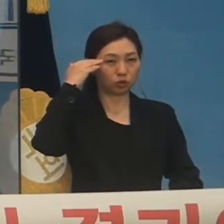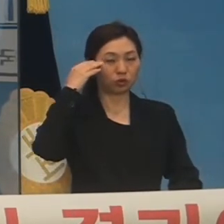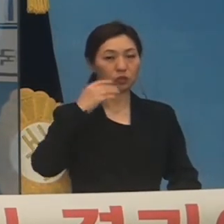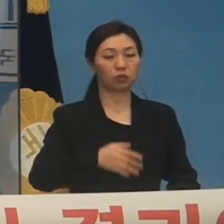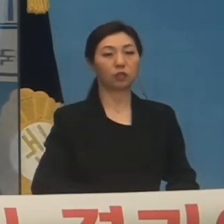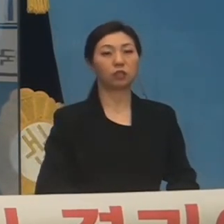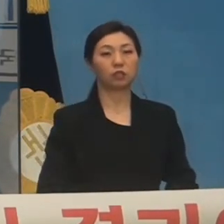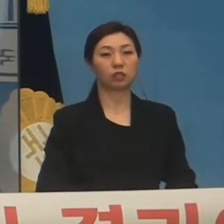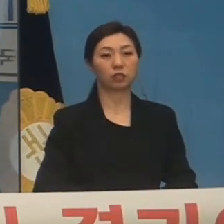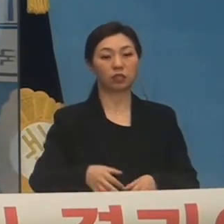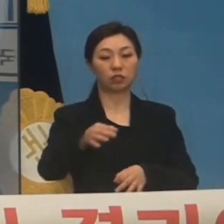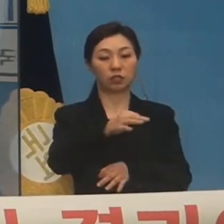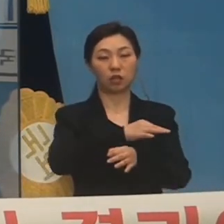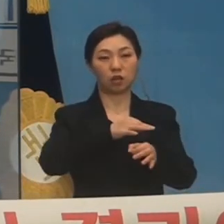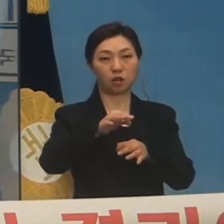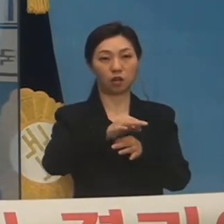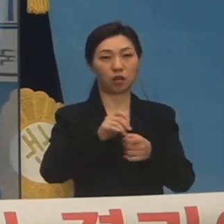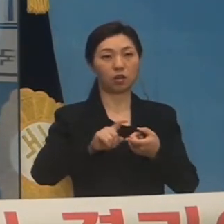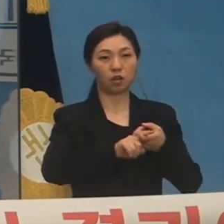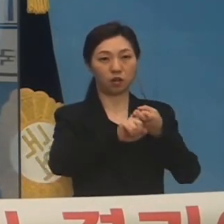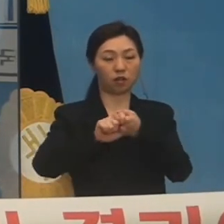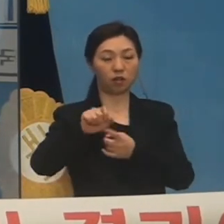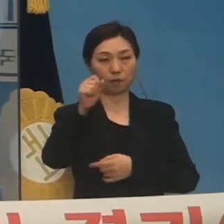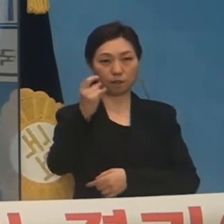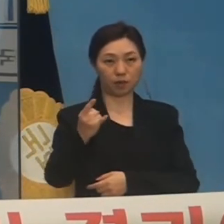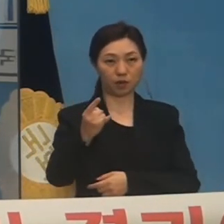한국전력경영체 중앙연합회 수석회장 김인사입니다.